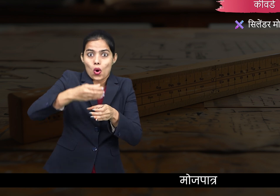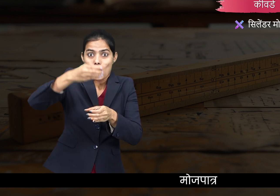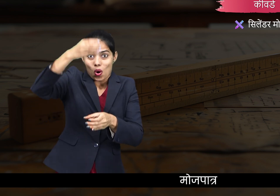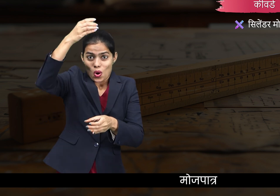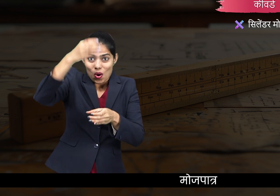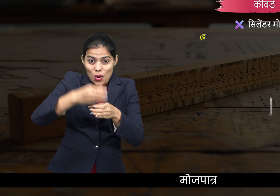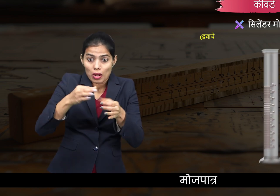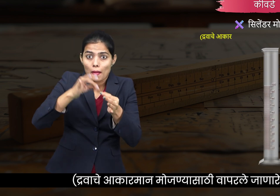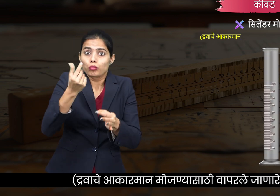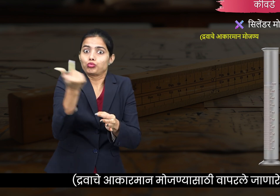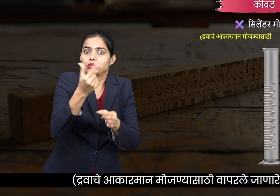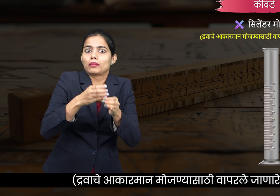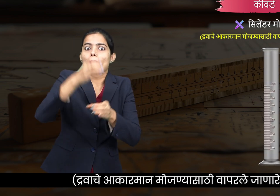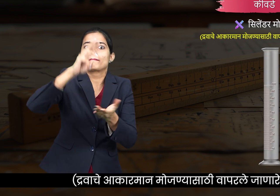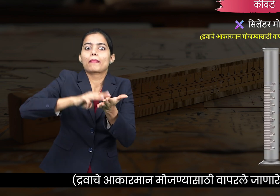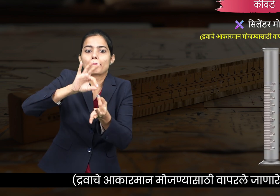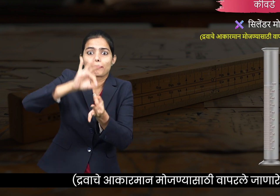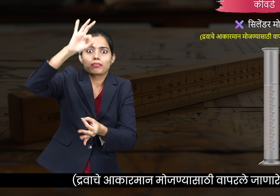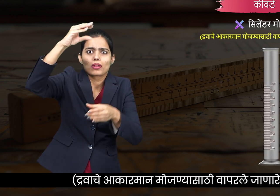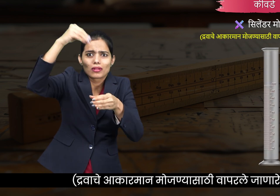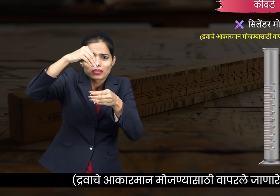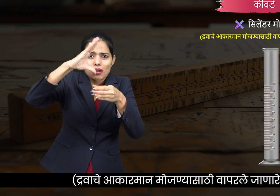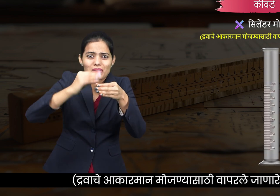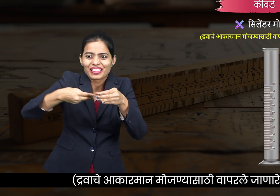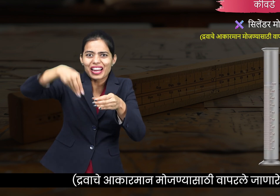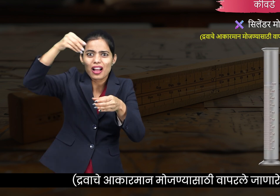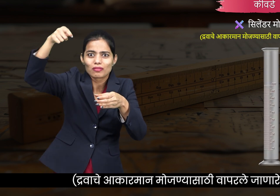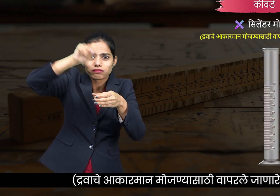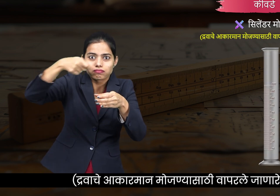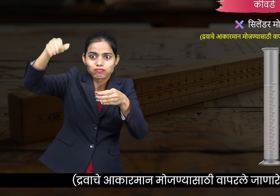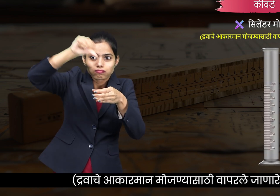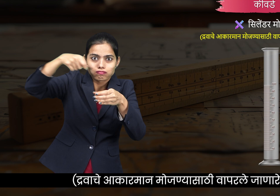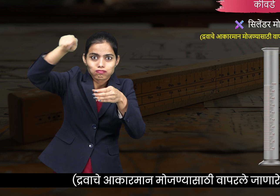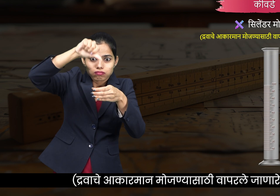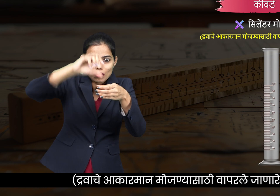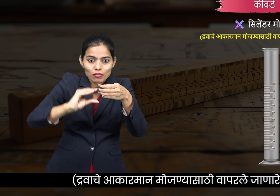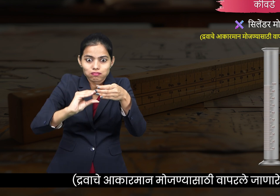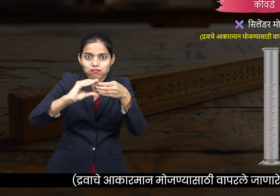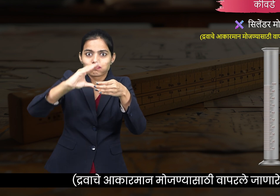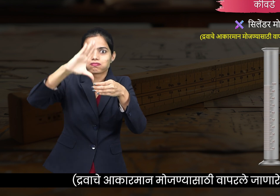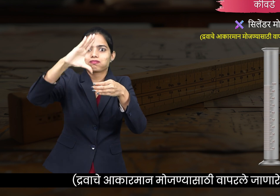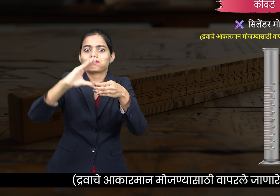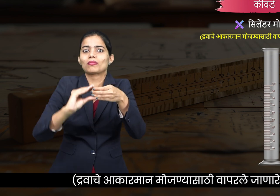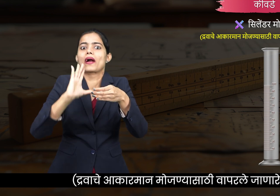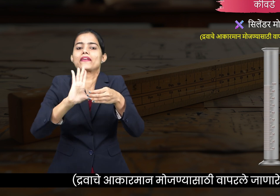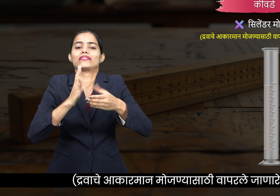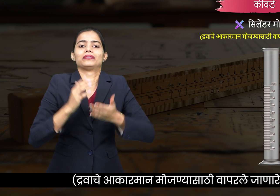मोजपात्र द्रवाचे आकारमान मोजण्यासाठी वापरले जाणारे उपकरण।